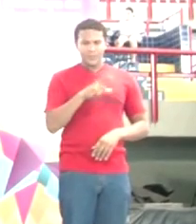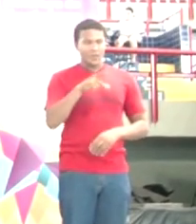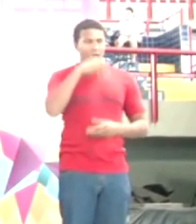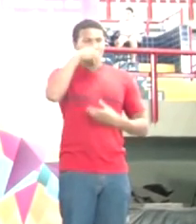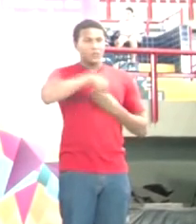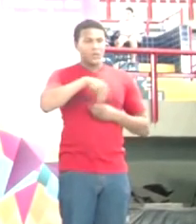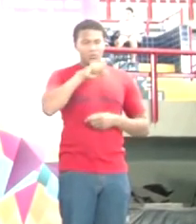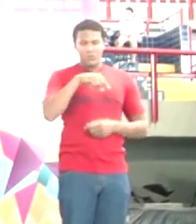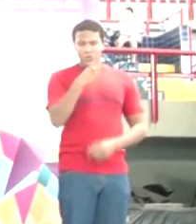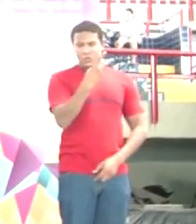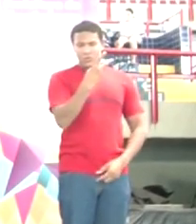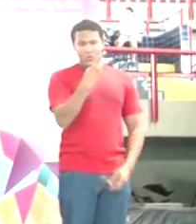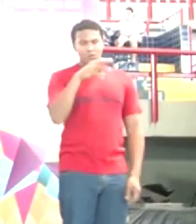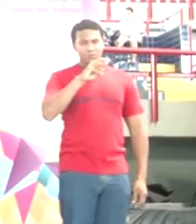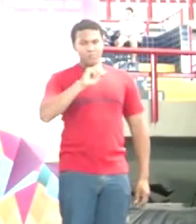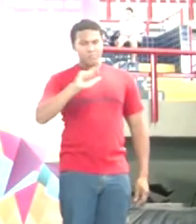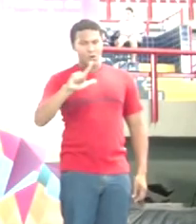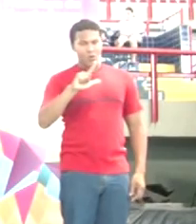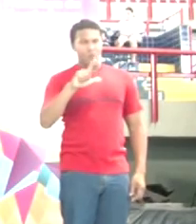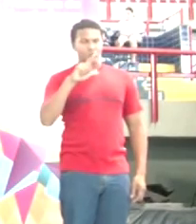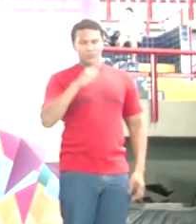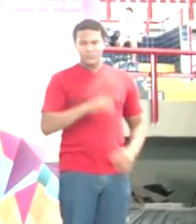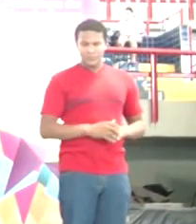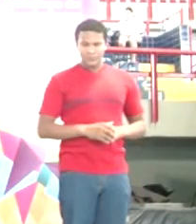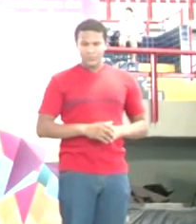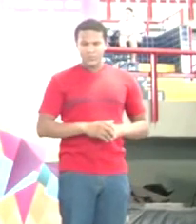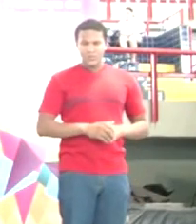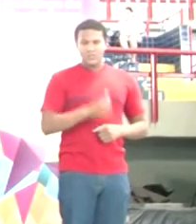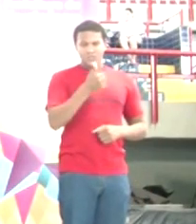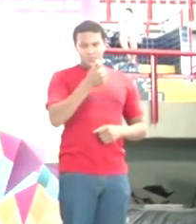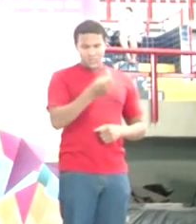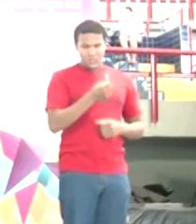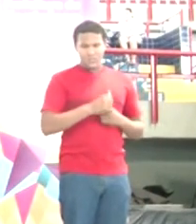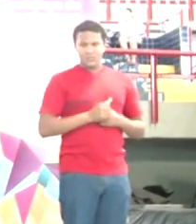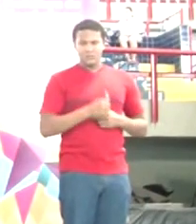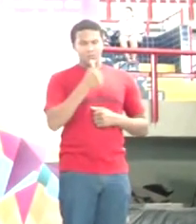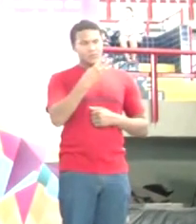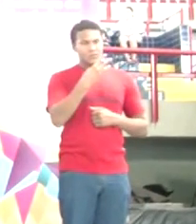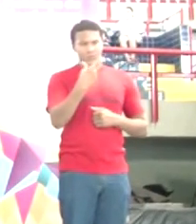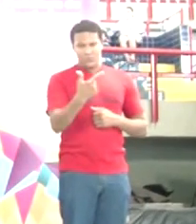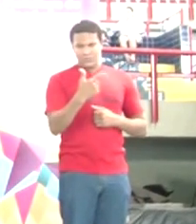32 e 40, respectivamente. Aí grifou isso aí,